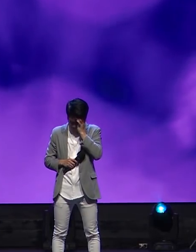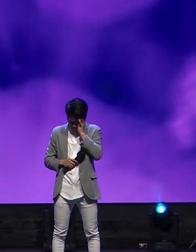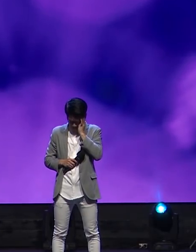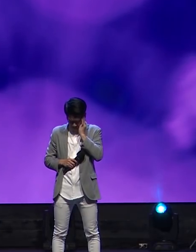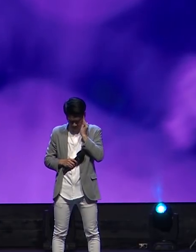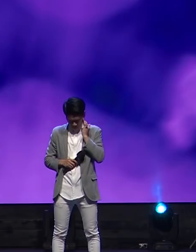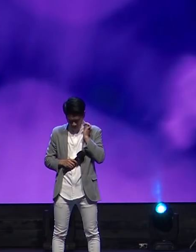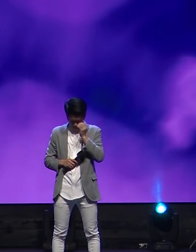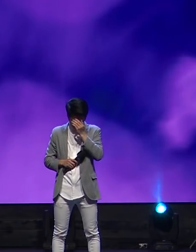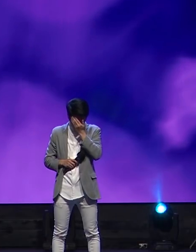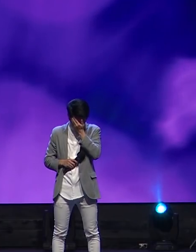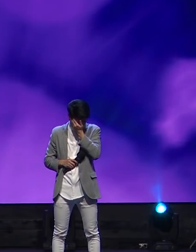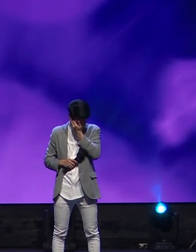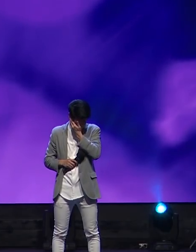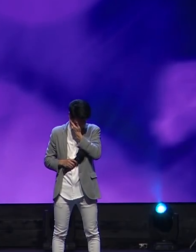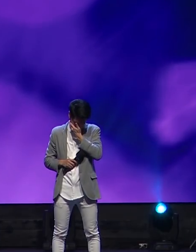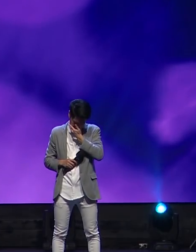Bapa, kau